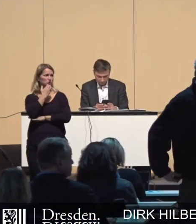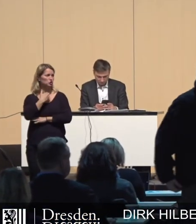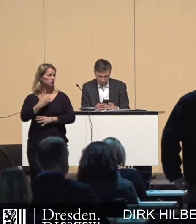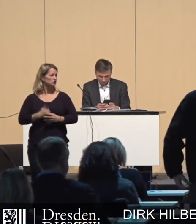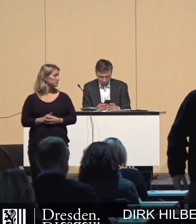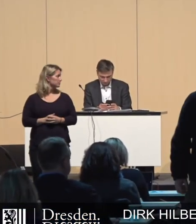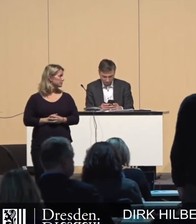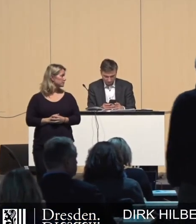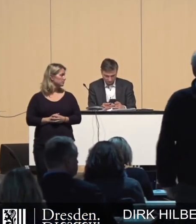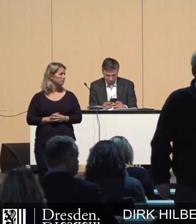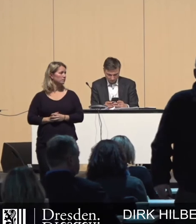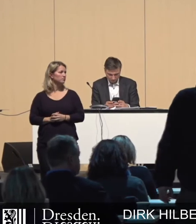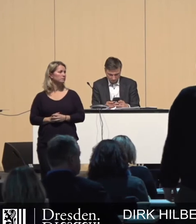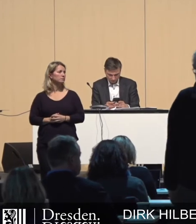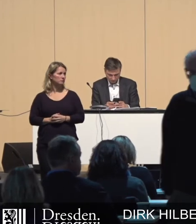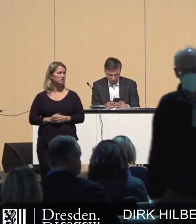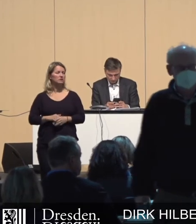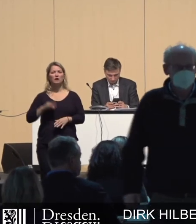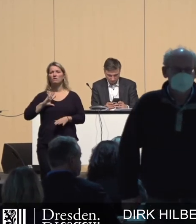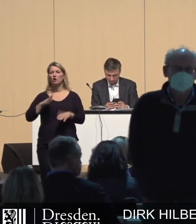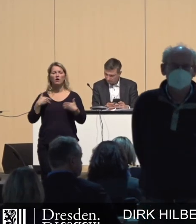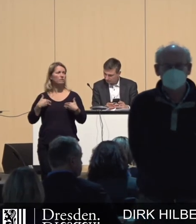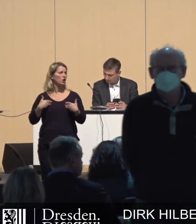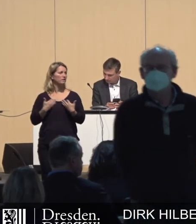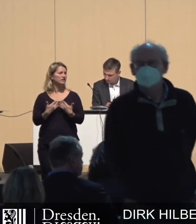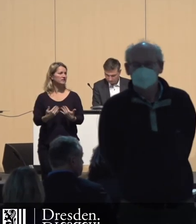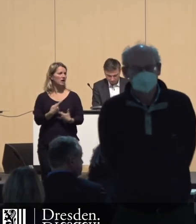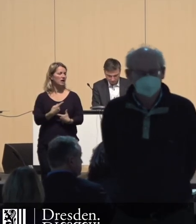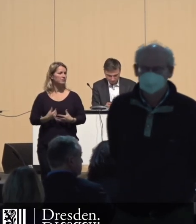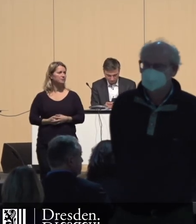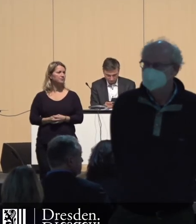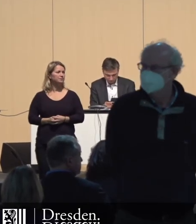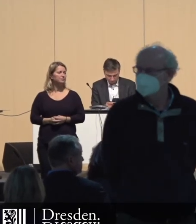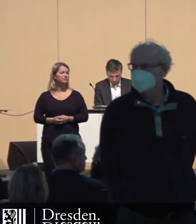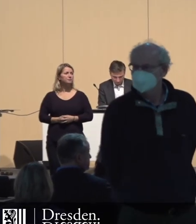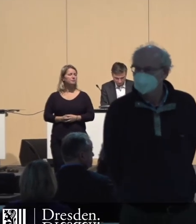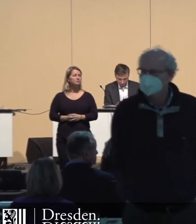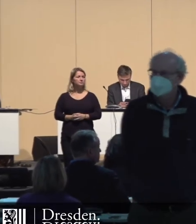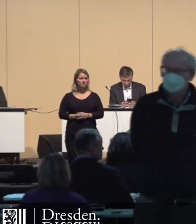Ansonsten Frau Frohwiese.